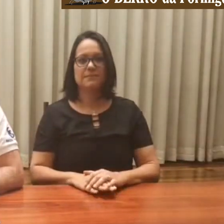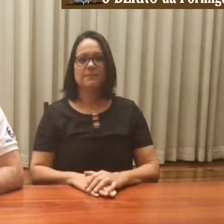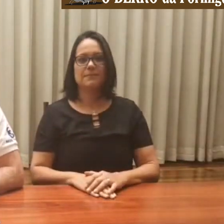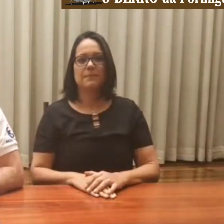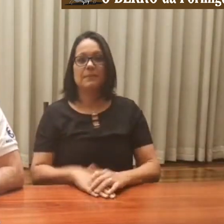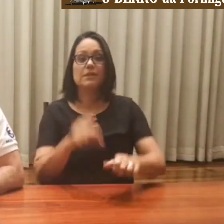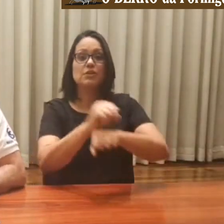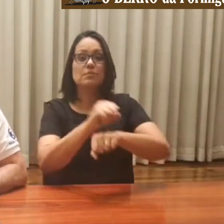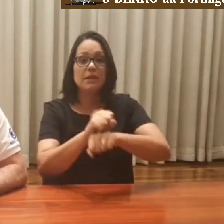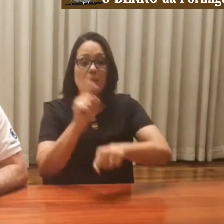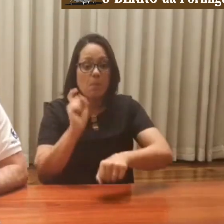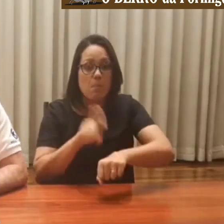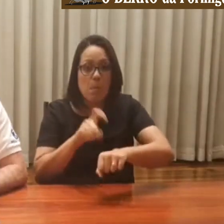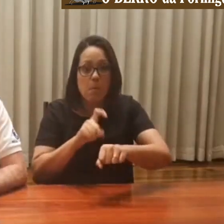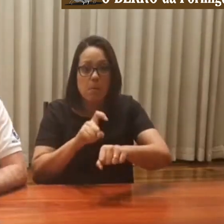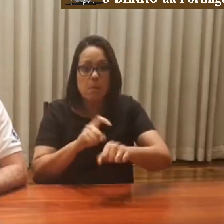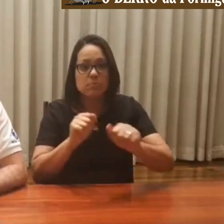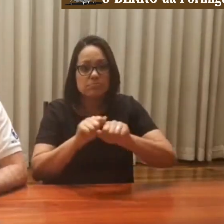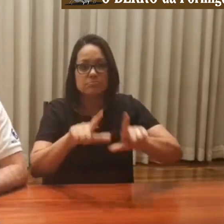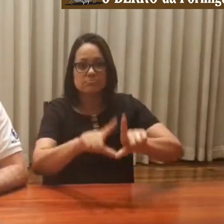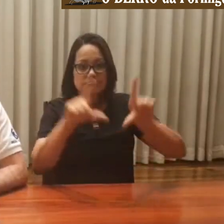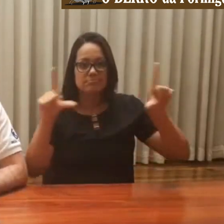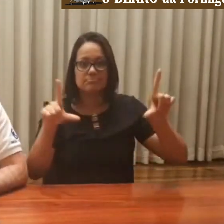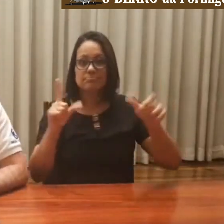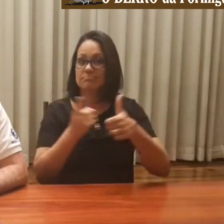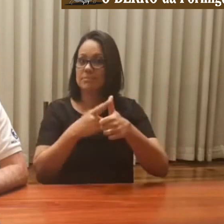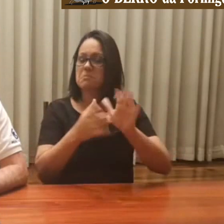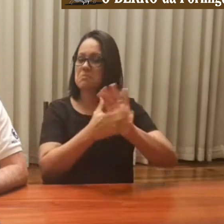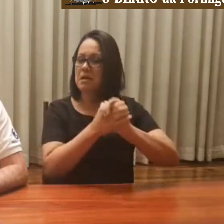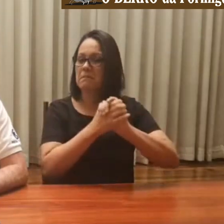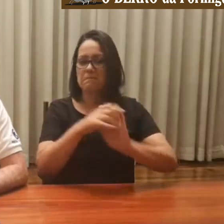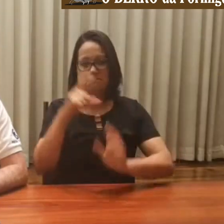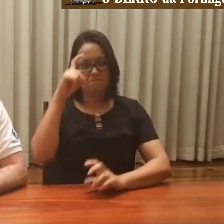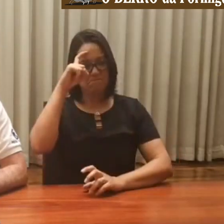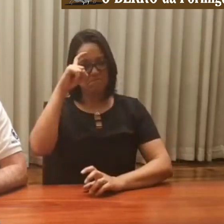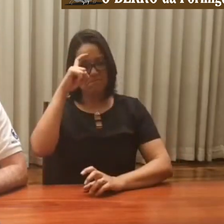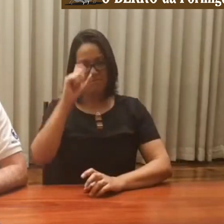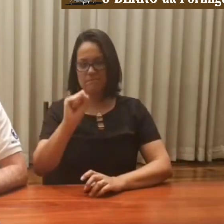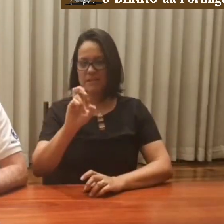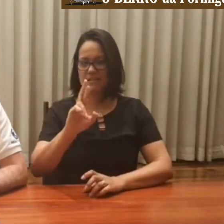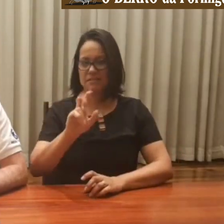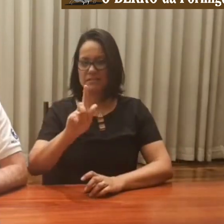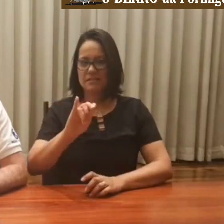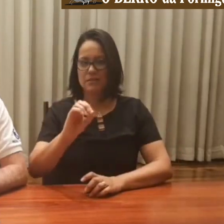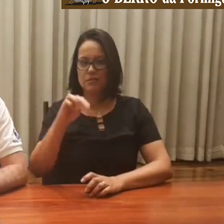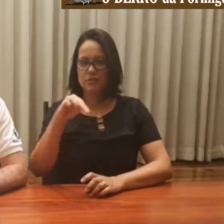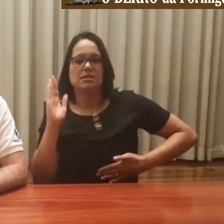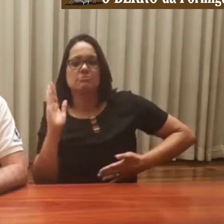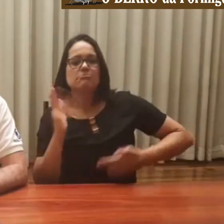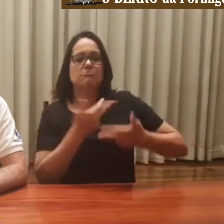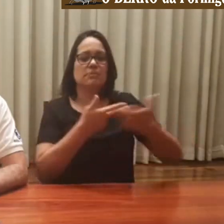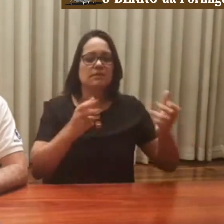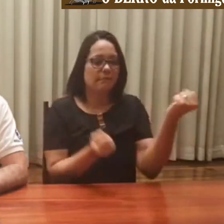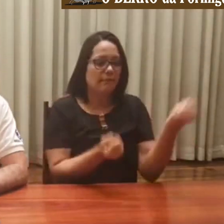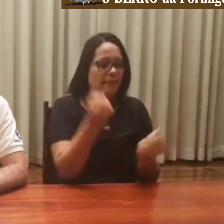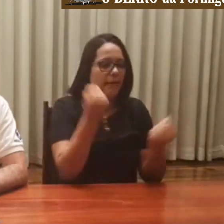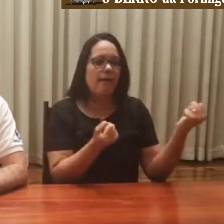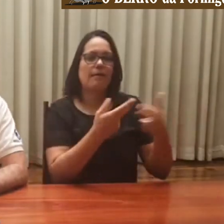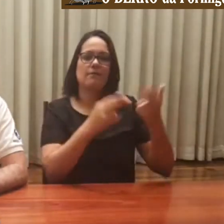aqui. Primeiro, parabenizar aí o Sérgio Moro, né? Pela MP da venda de